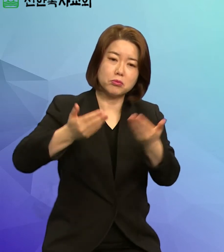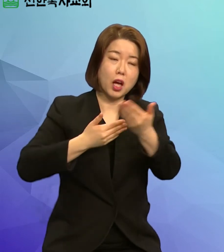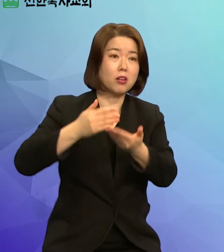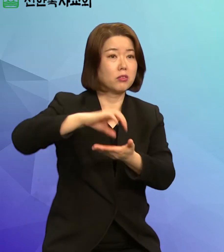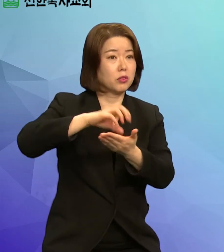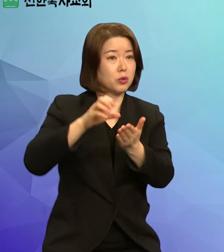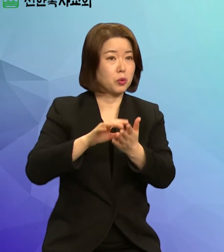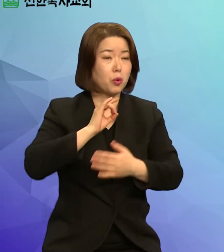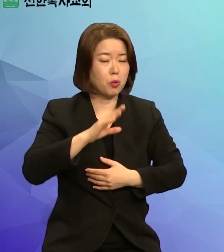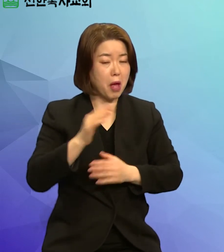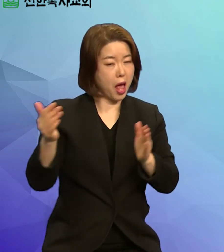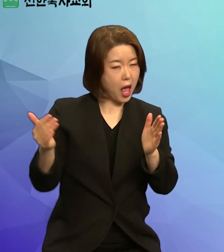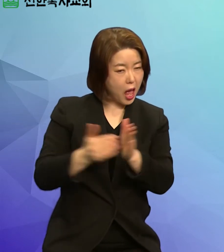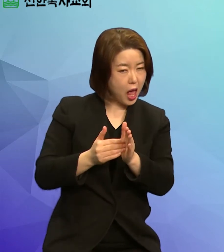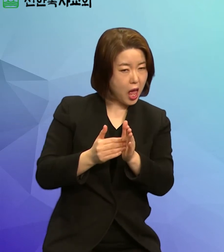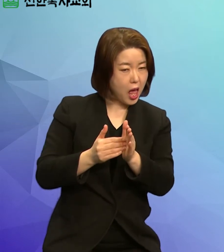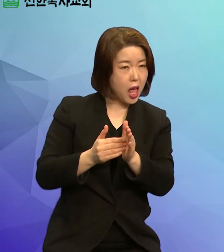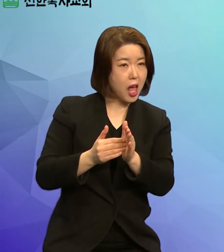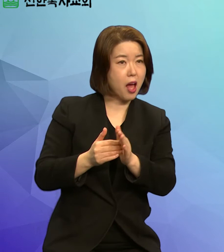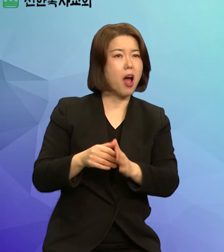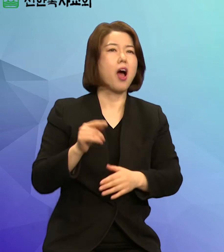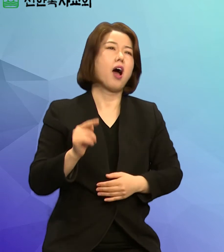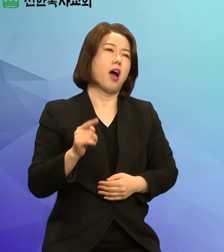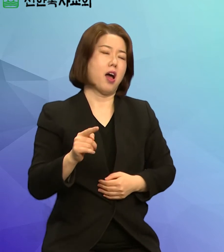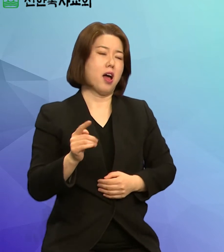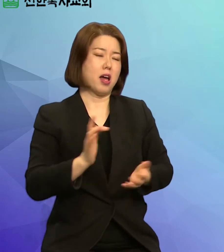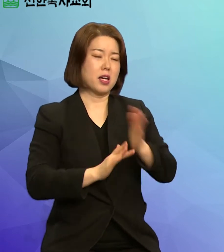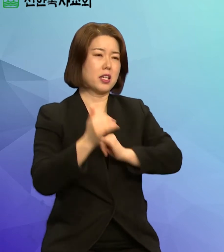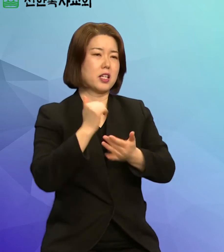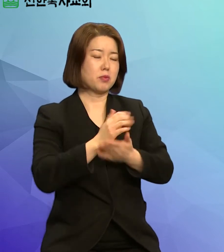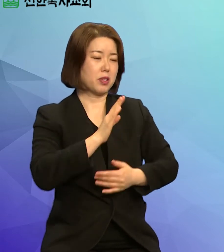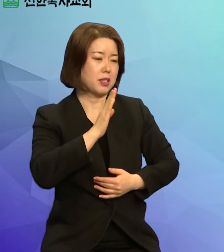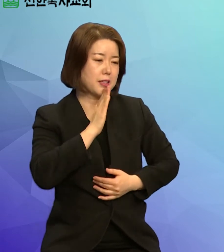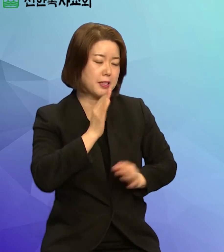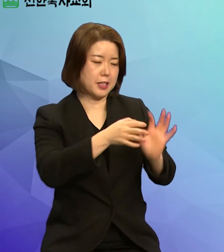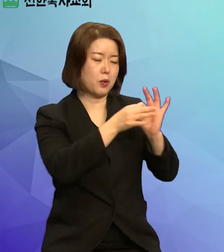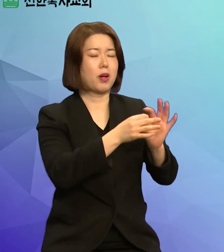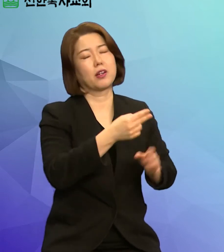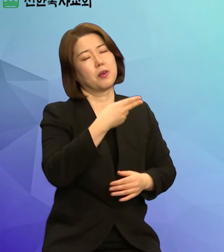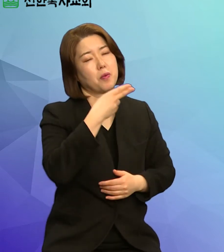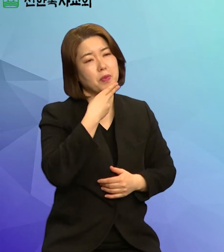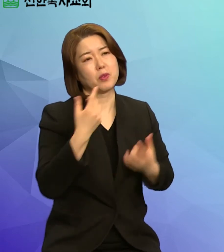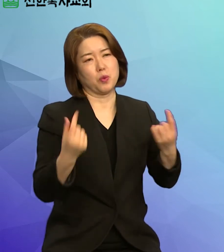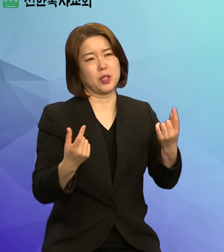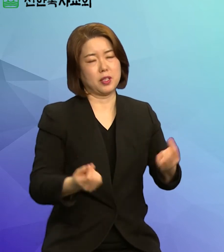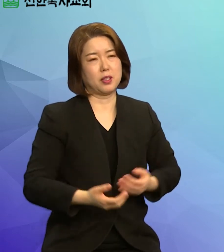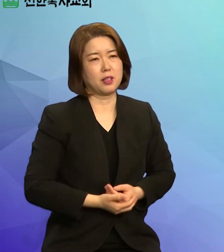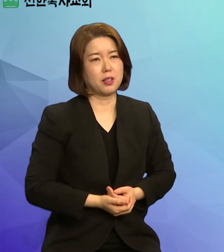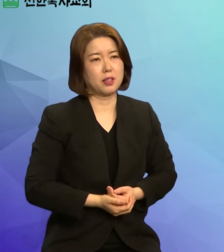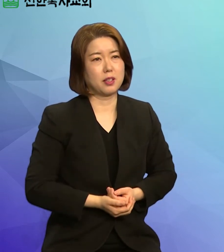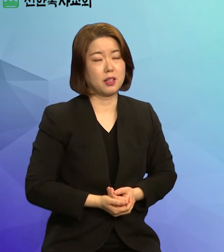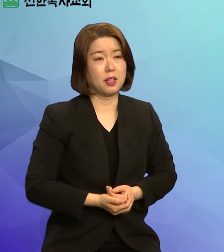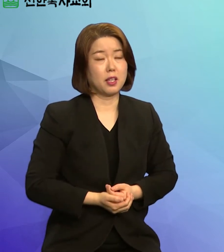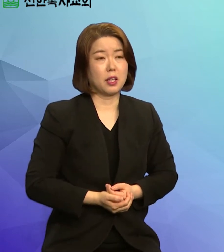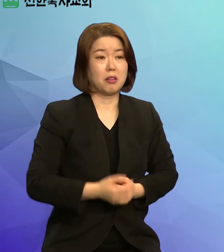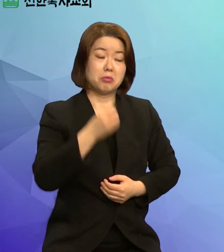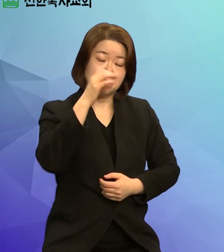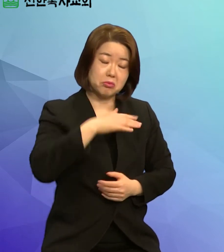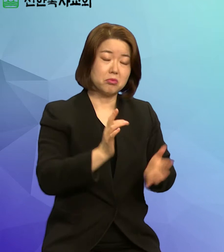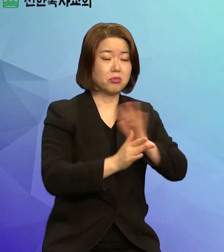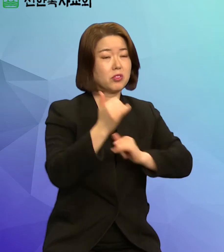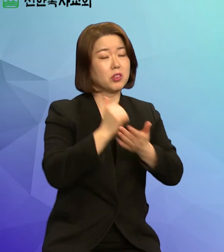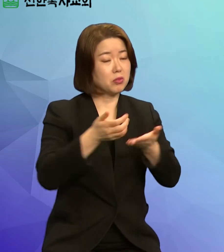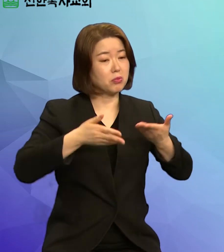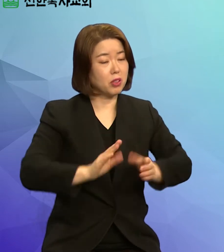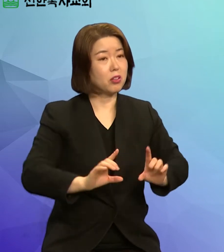정도로만 맡은다면 그 사람은 예수님과 실제적인 관계가 없는 사람입니다. 그저 예수님의 태어나신